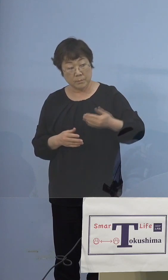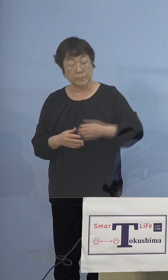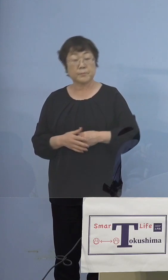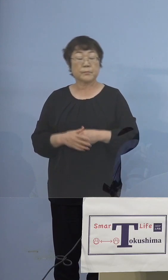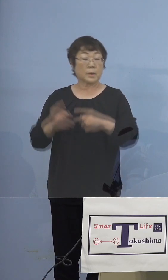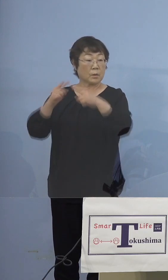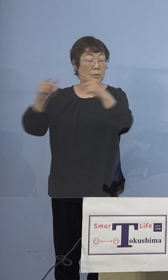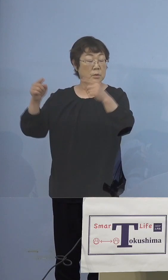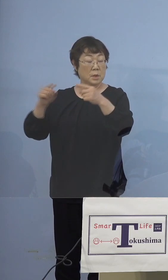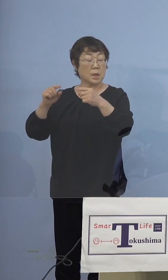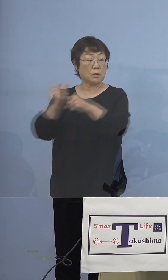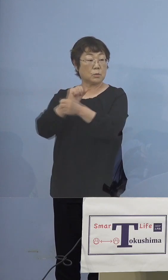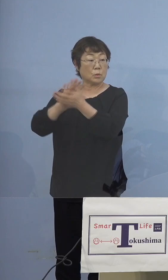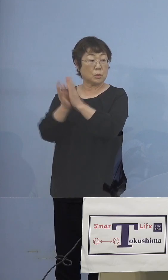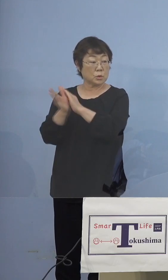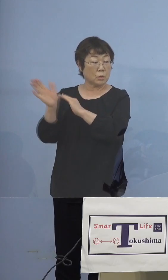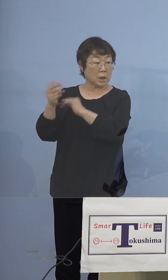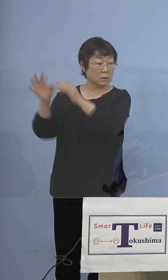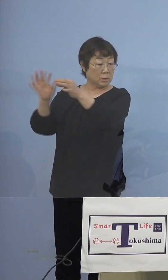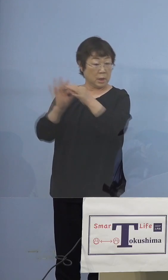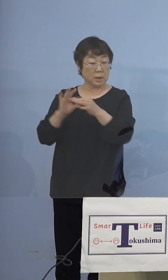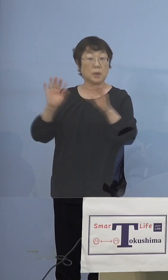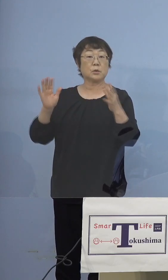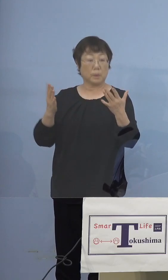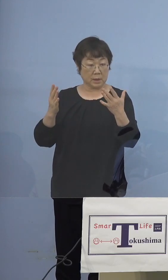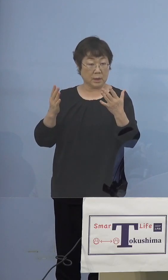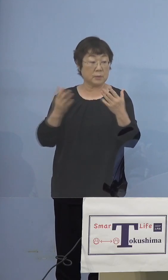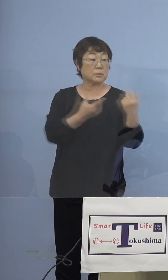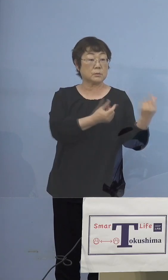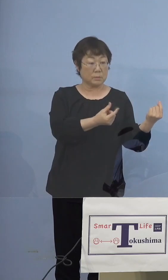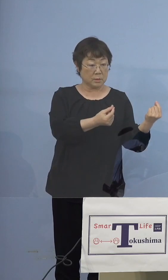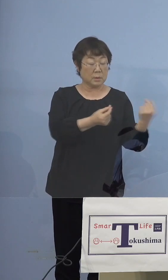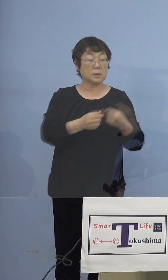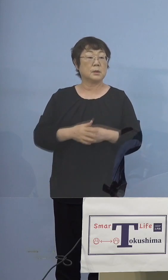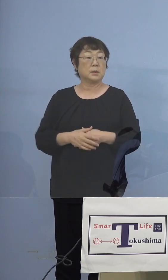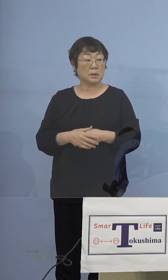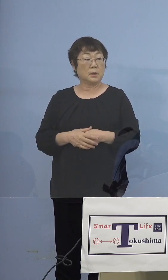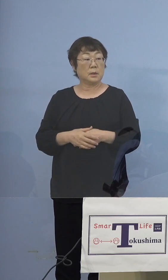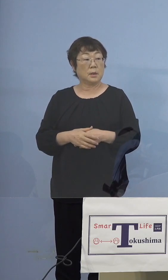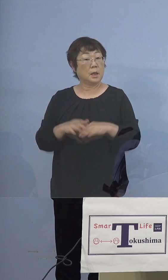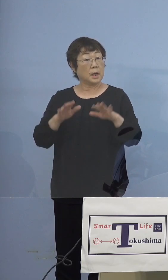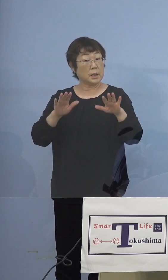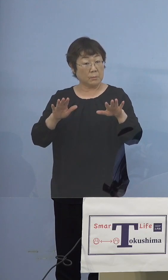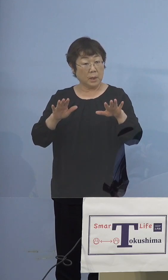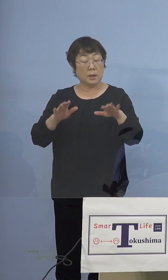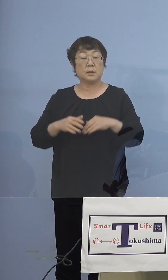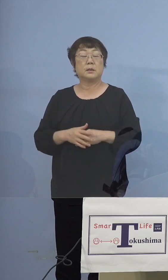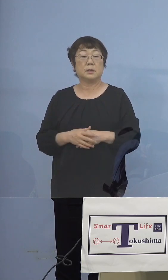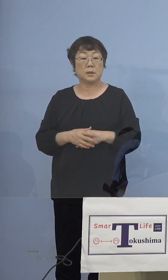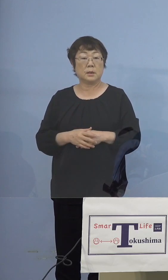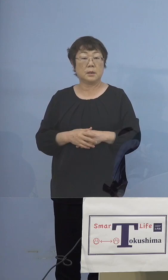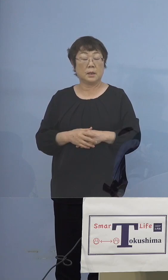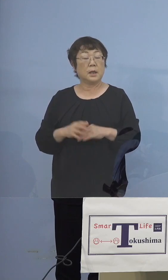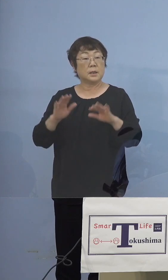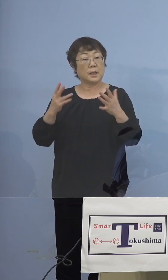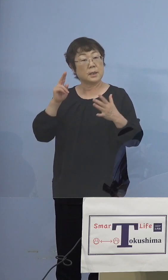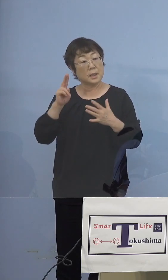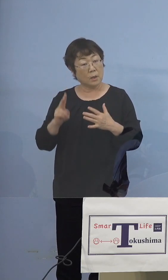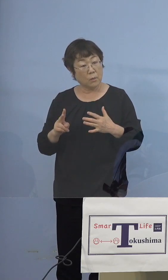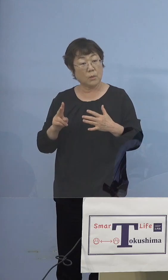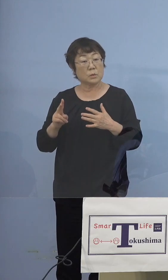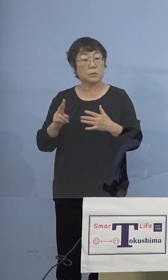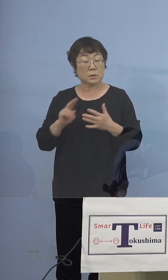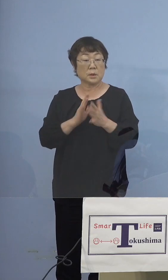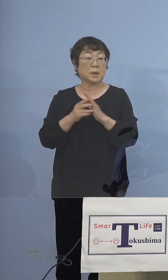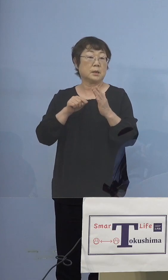厚生労働省の方からは連絡はないと。 ないという。 ないから、今のところは、 ないだろうということ です。県内では